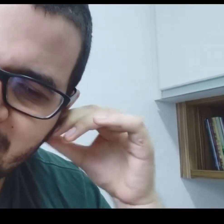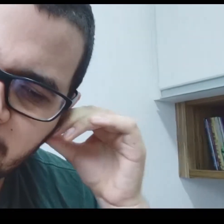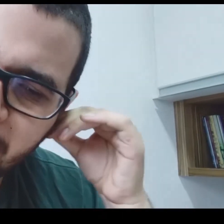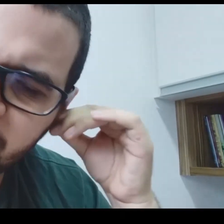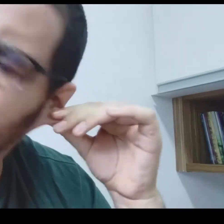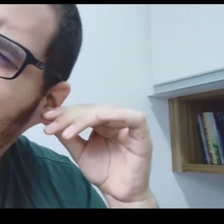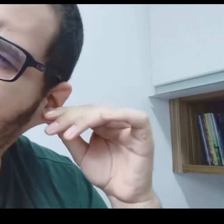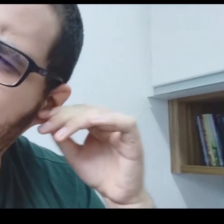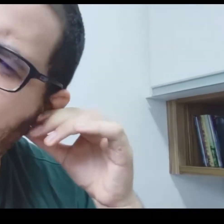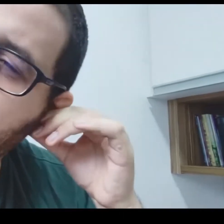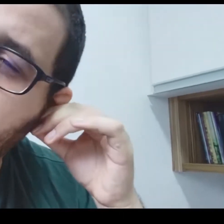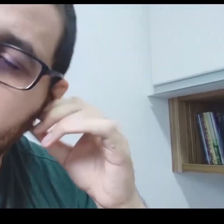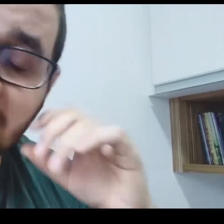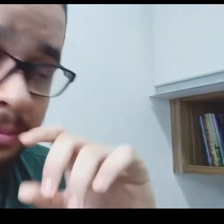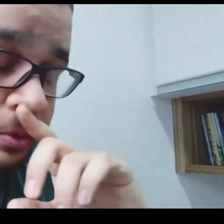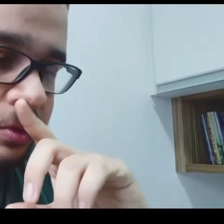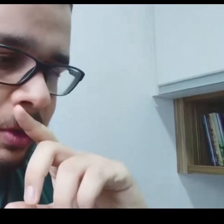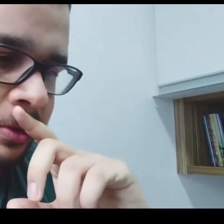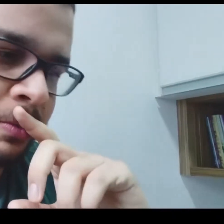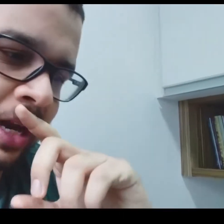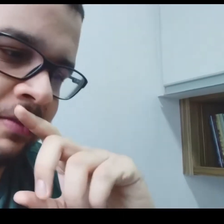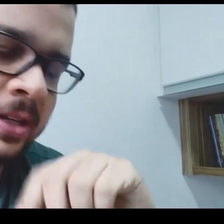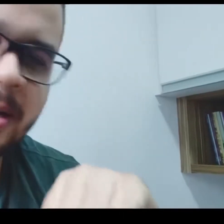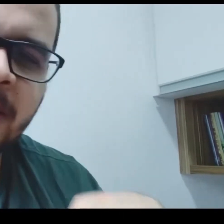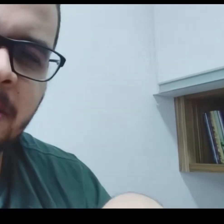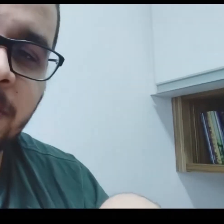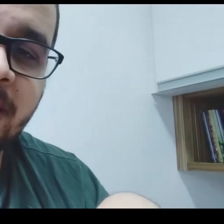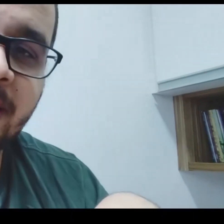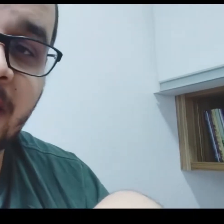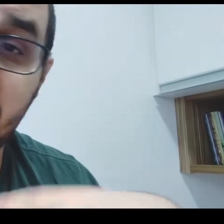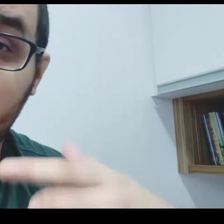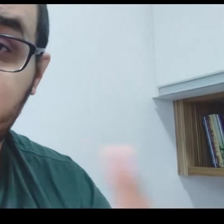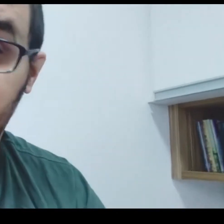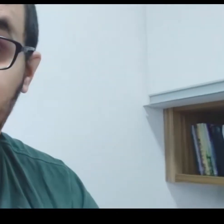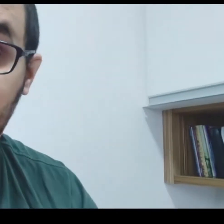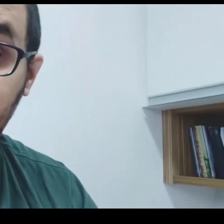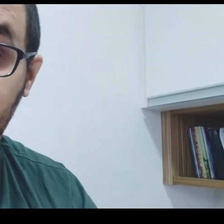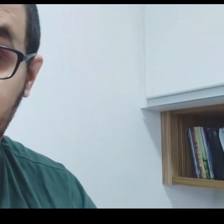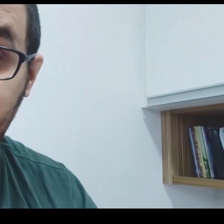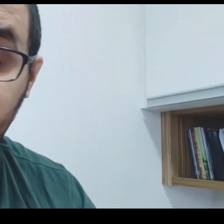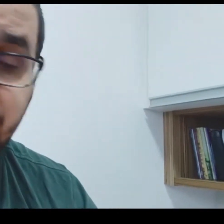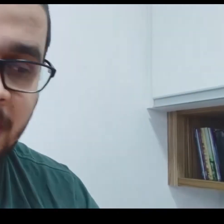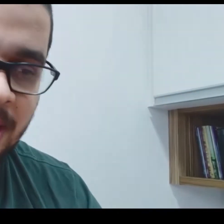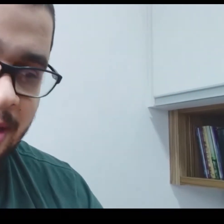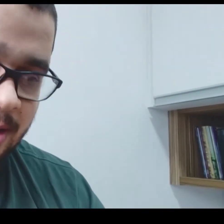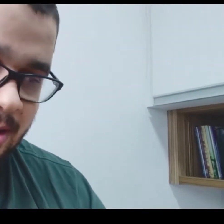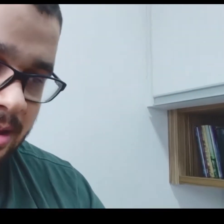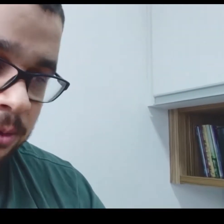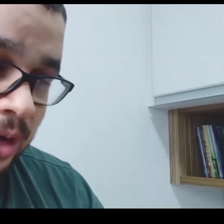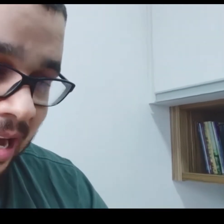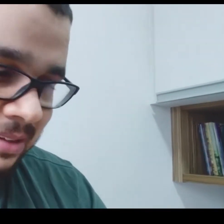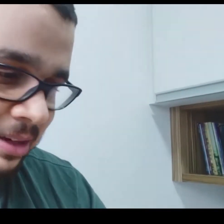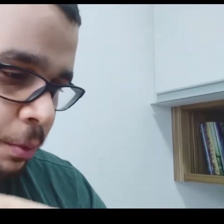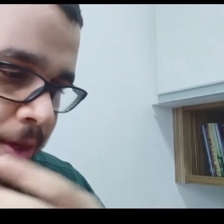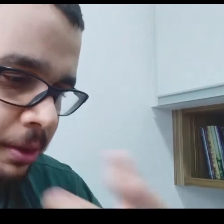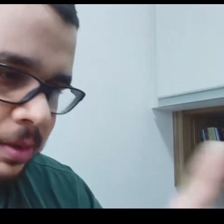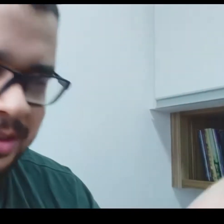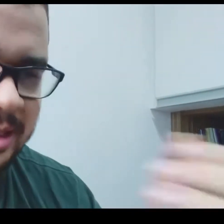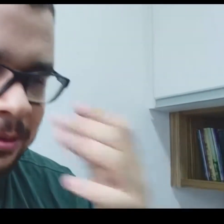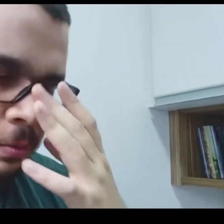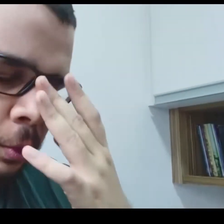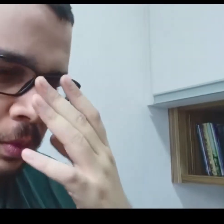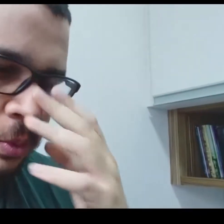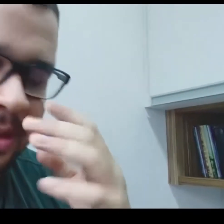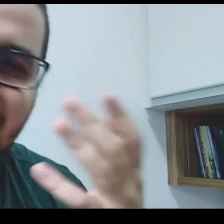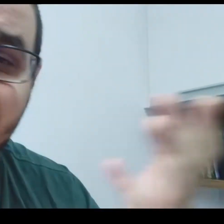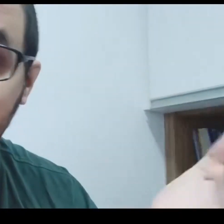problema é que eu perdi um lugar que eu amava muito, eu gostava muito do lugar onde eu morava, porque era perto de onde meus amigos viviam, era um lugar tranquilo, assim,